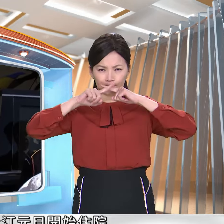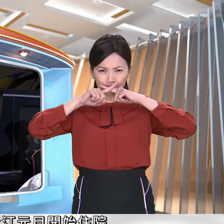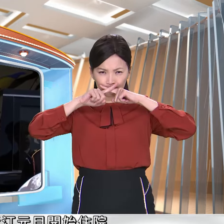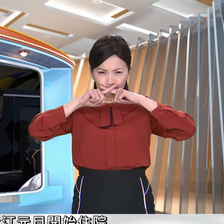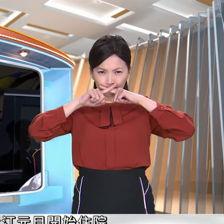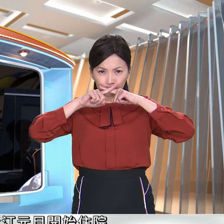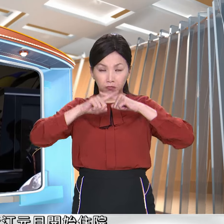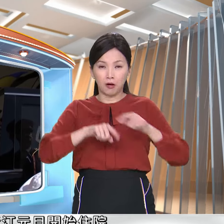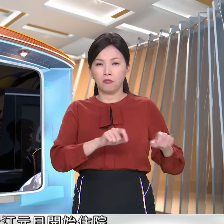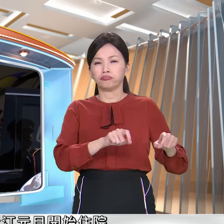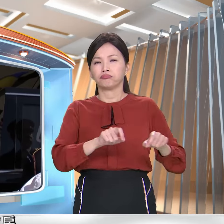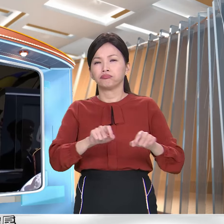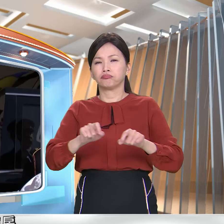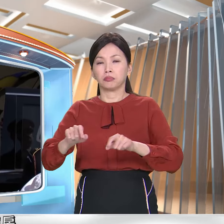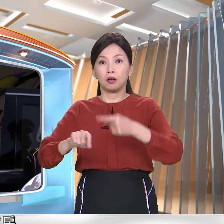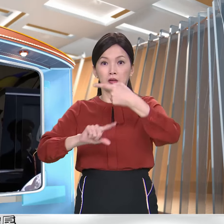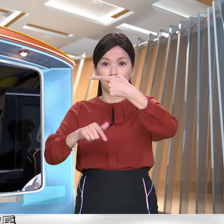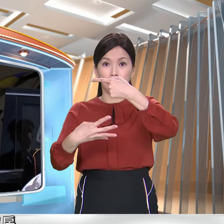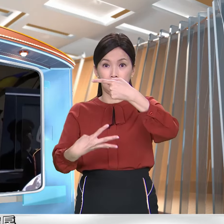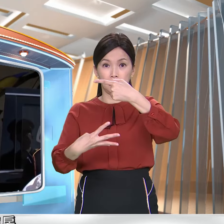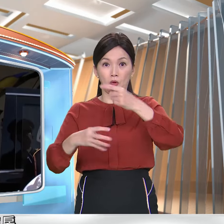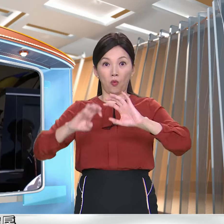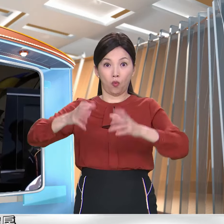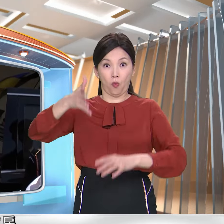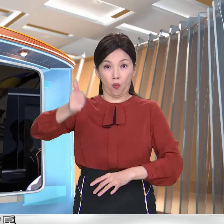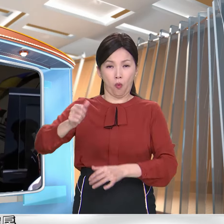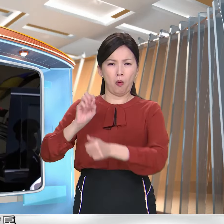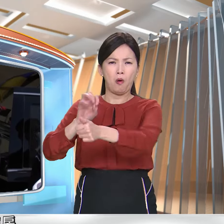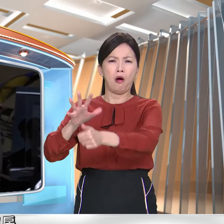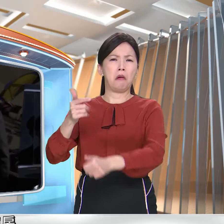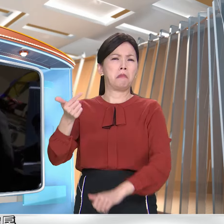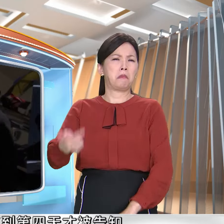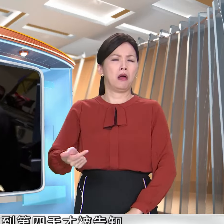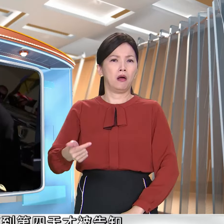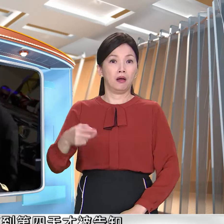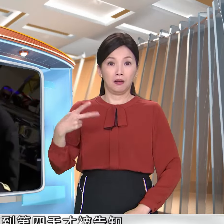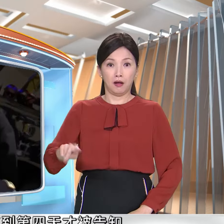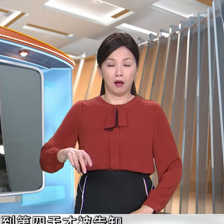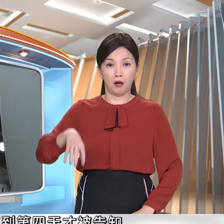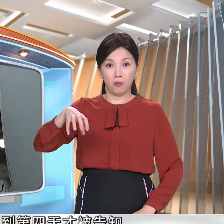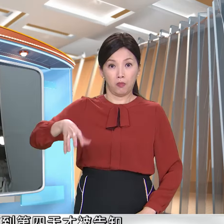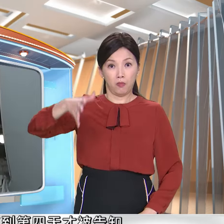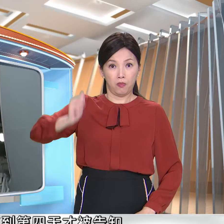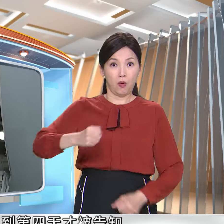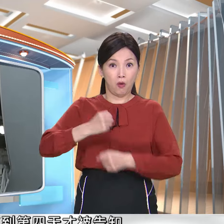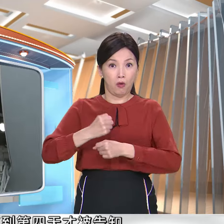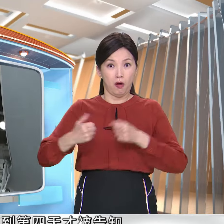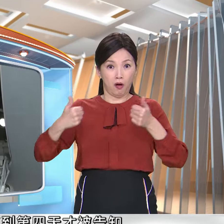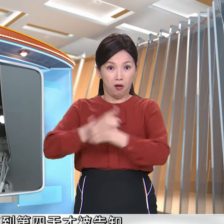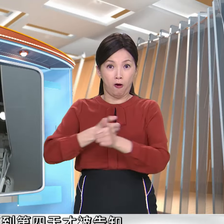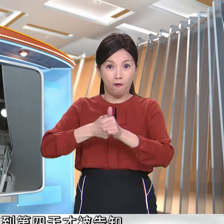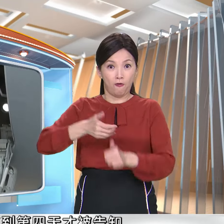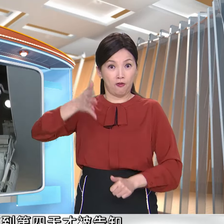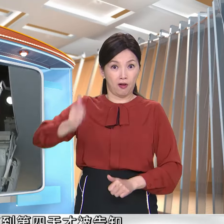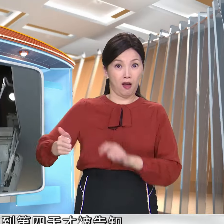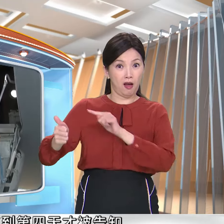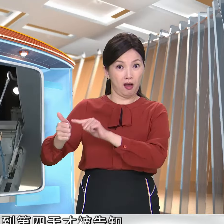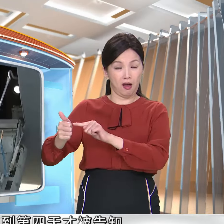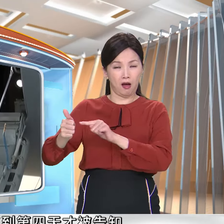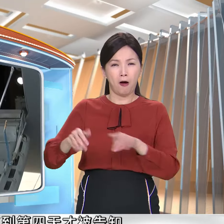始住院，还住进了加护病房，而拜登总统一直到第四天才被告